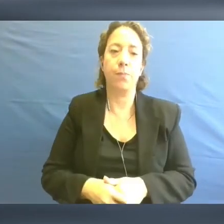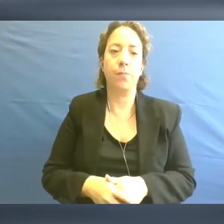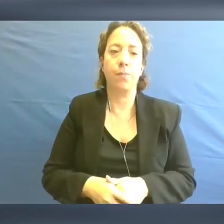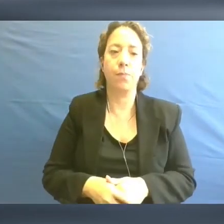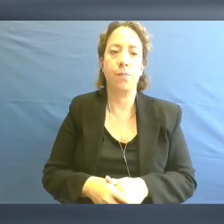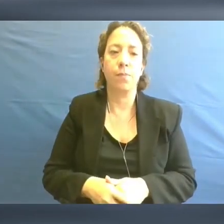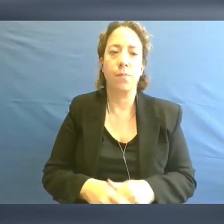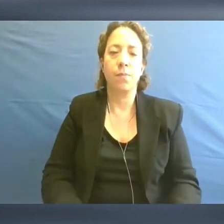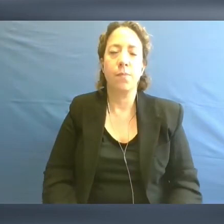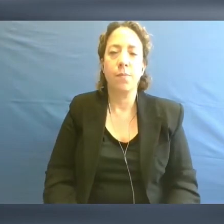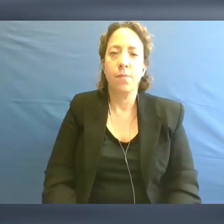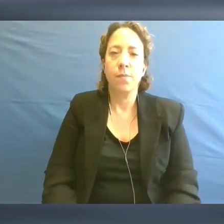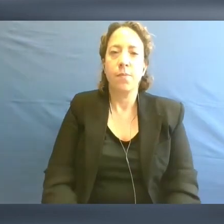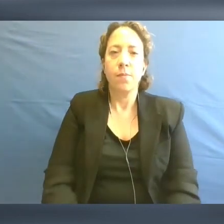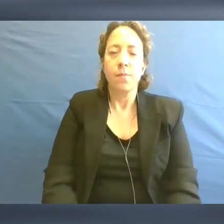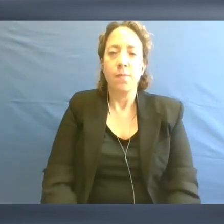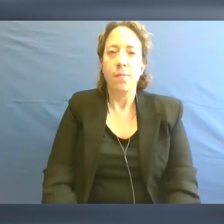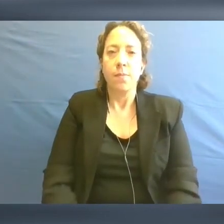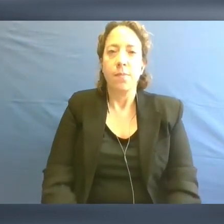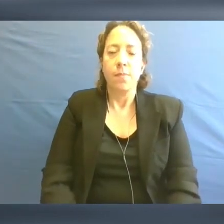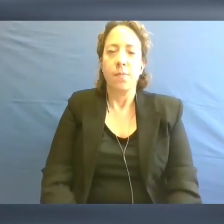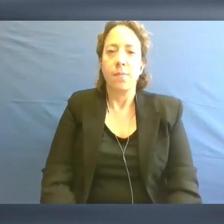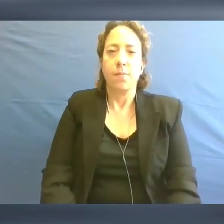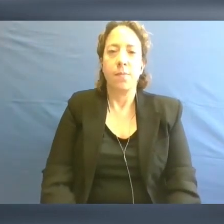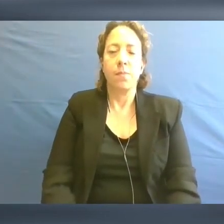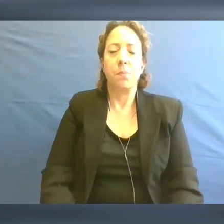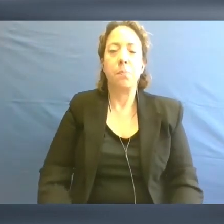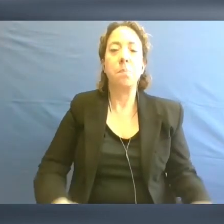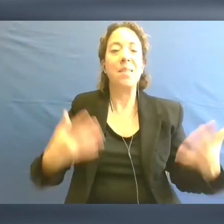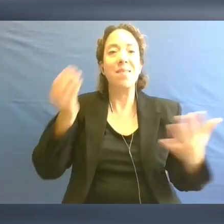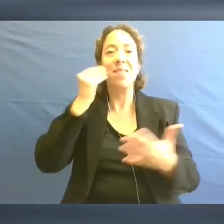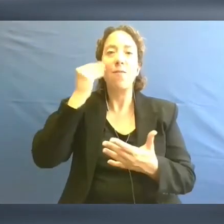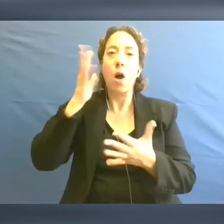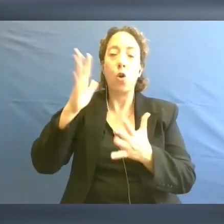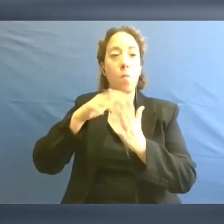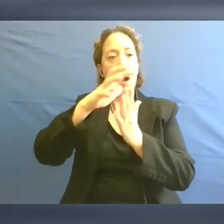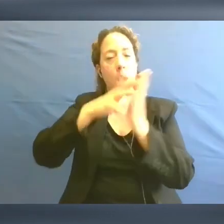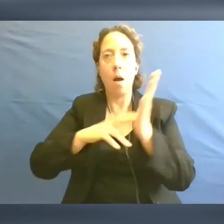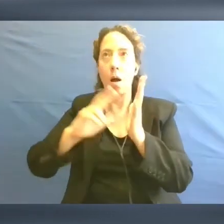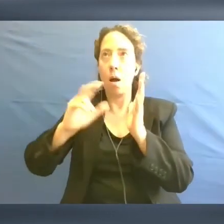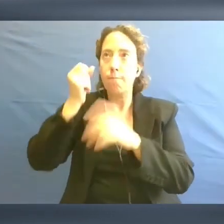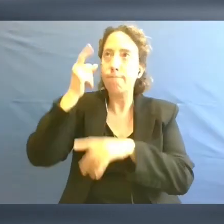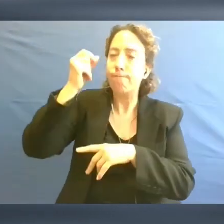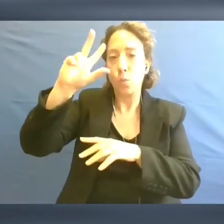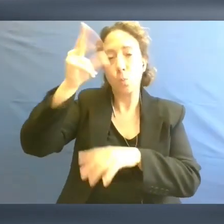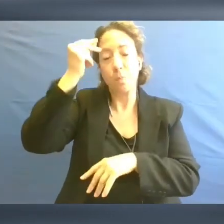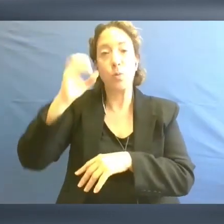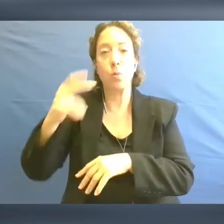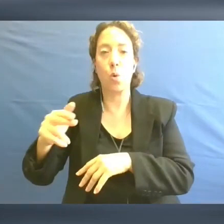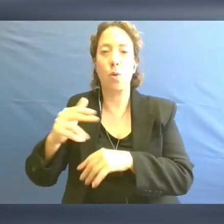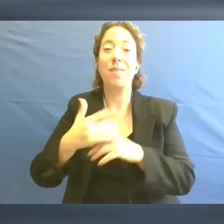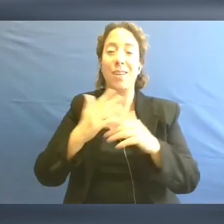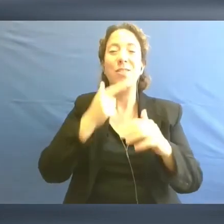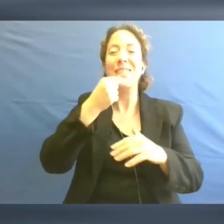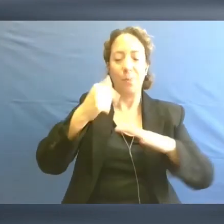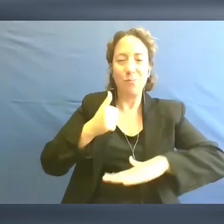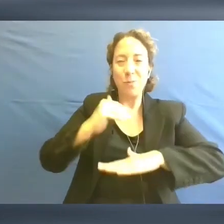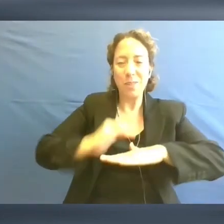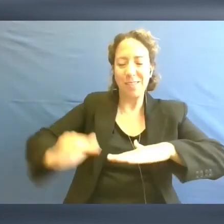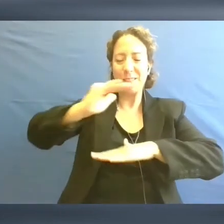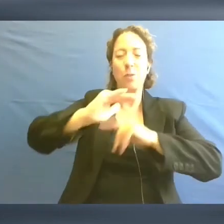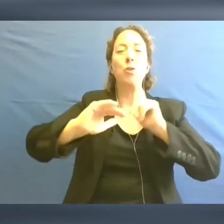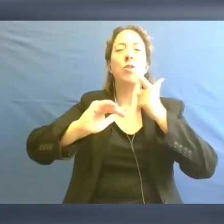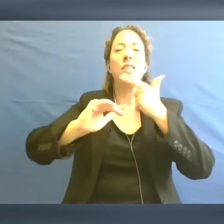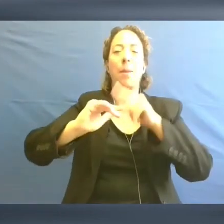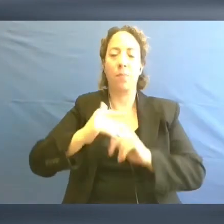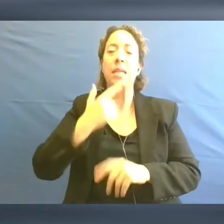Alors, il y a différentes façons de tester l'intelligibilité sémantique, comme deuxième brique. Nous avions vu avant que l'accessibilité peut être